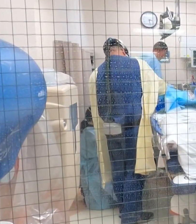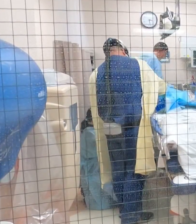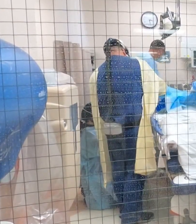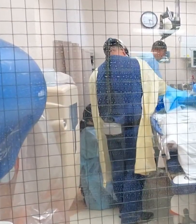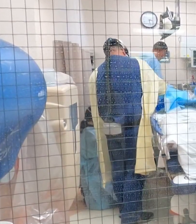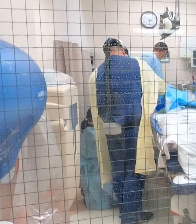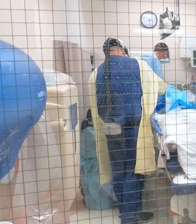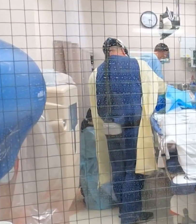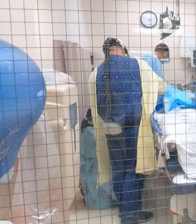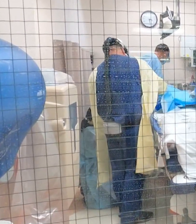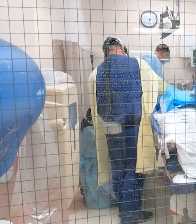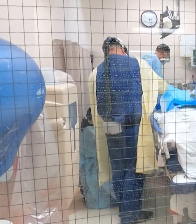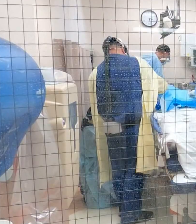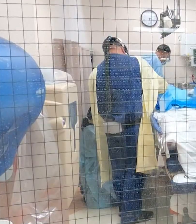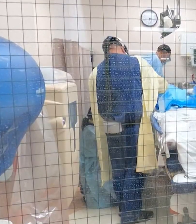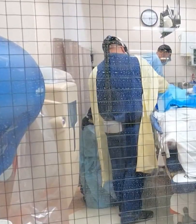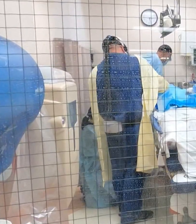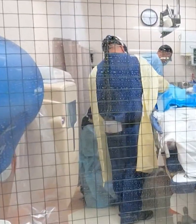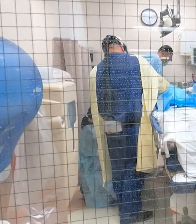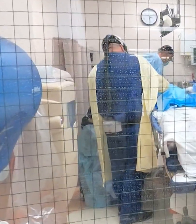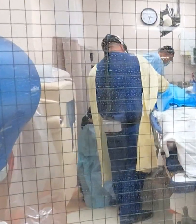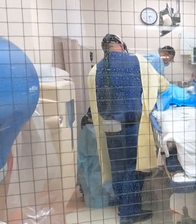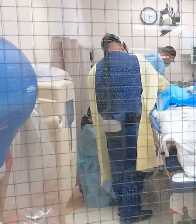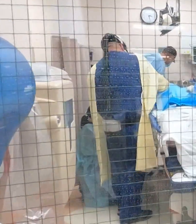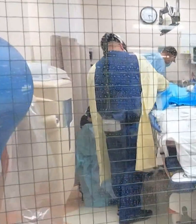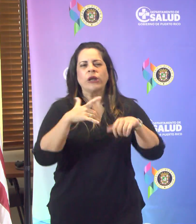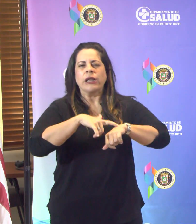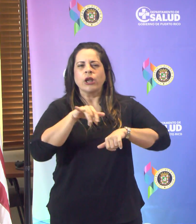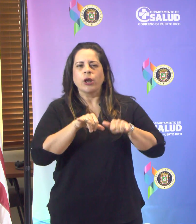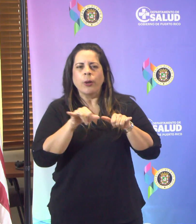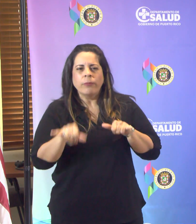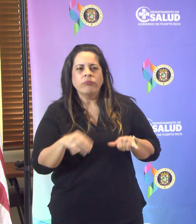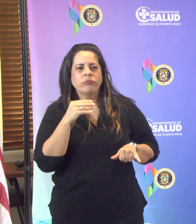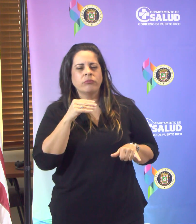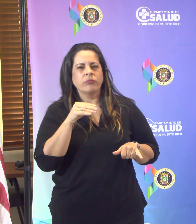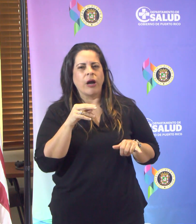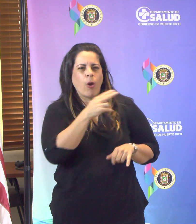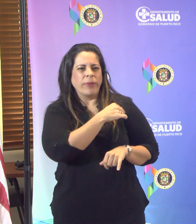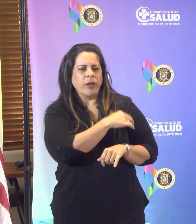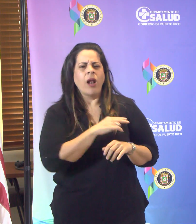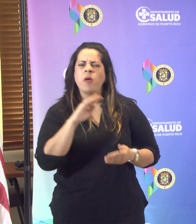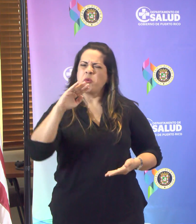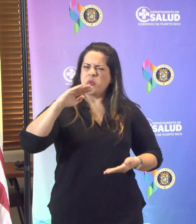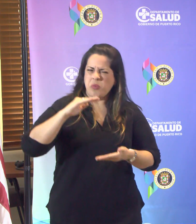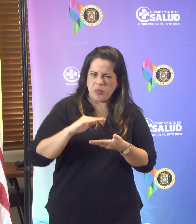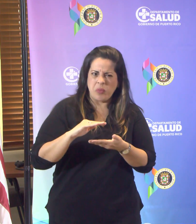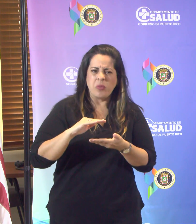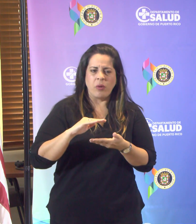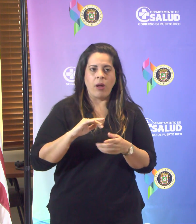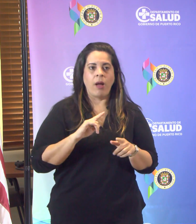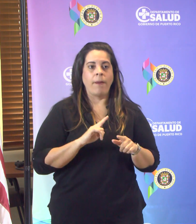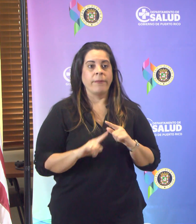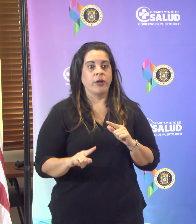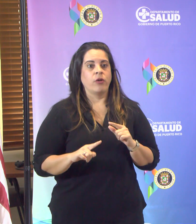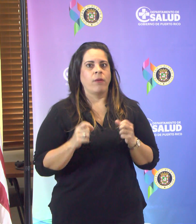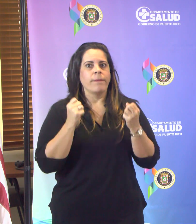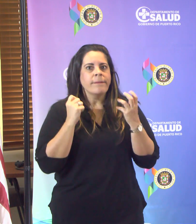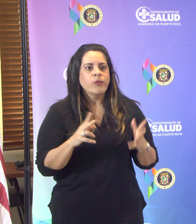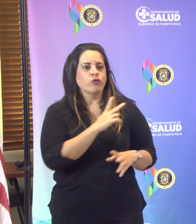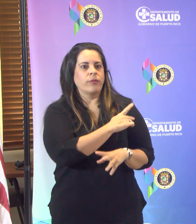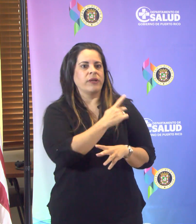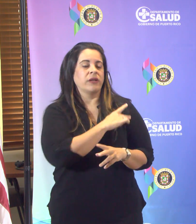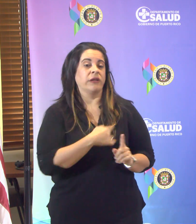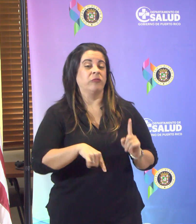Es más que la cantidad registrada durante inicios de la pandemia, pero no hay razón para el pánico. Ahora tenemos una gran cantidad de